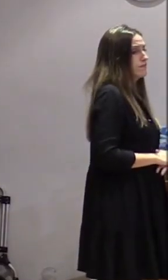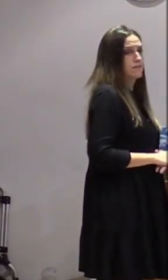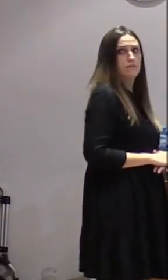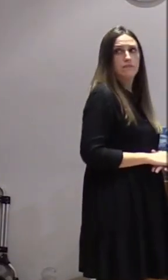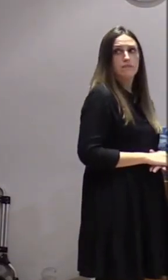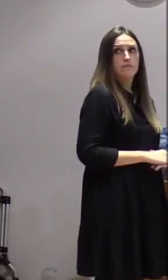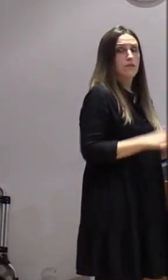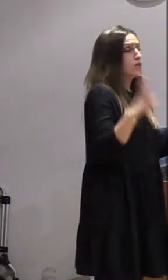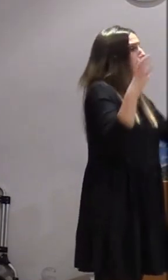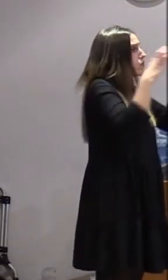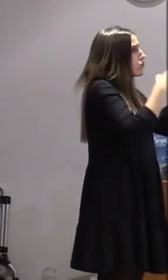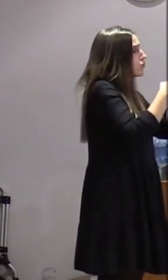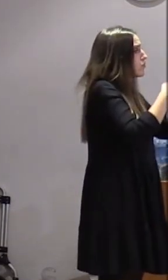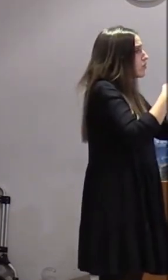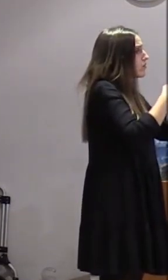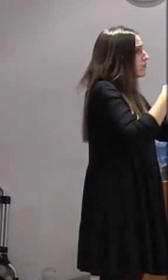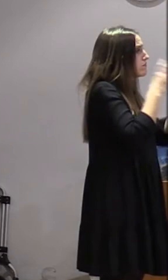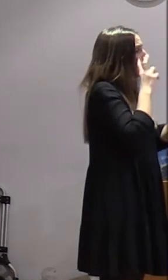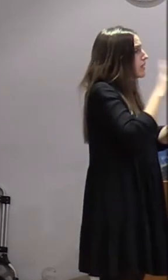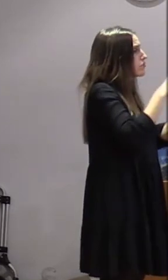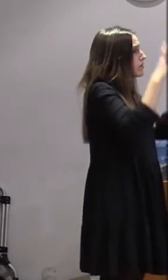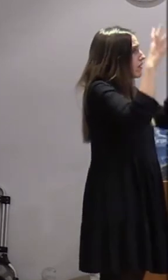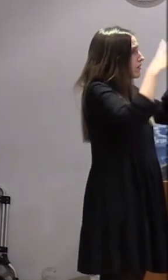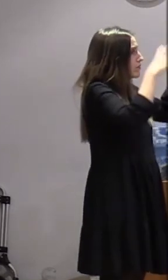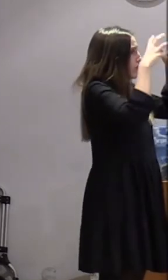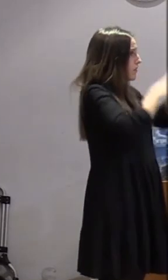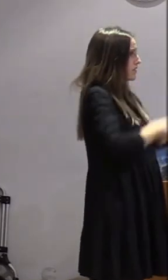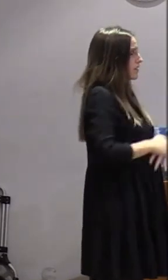un cumulonimbus. Vamos a la tormenta.